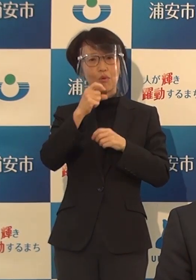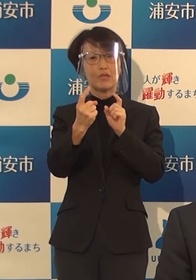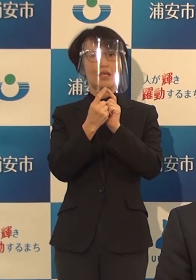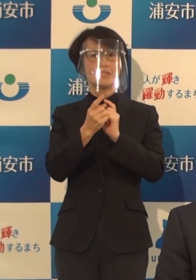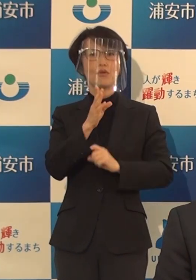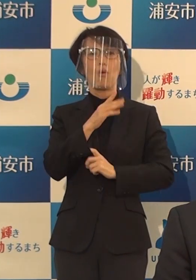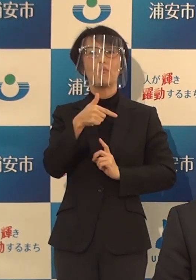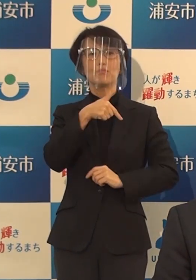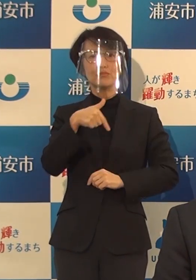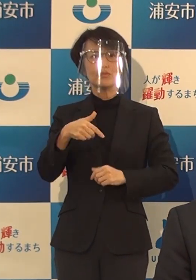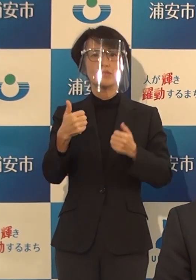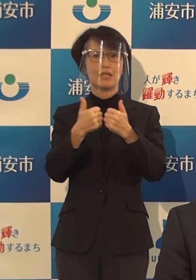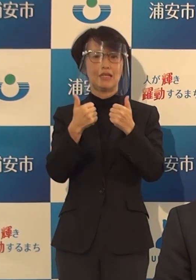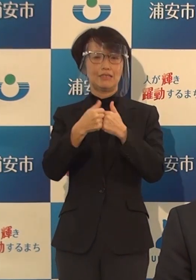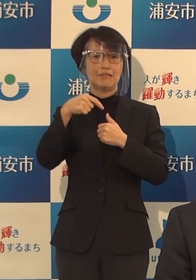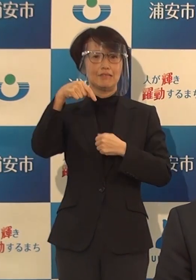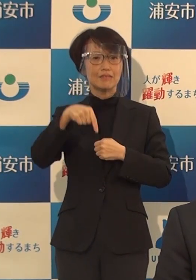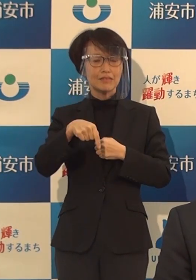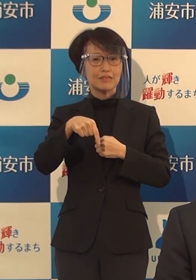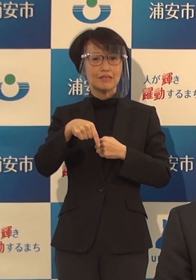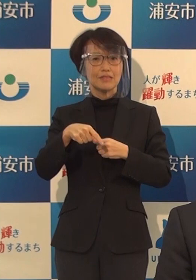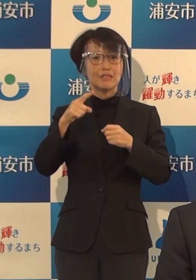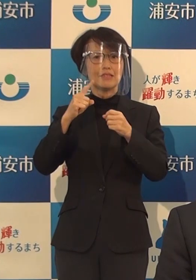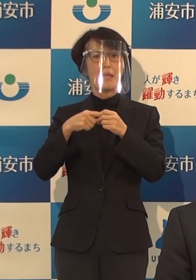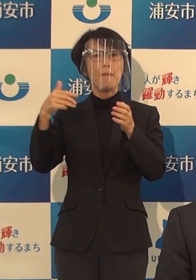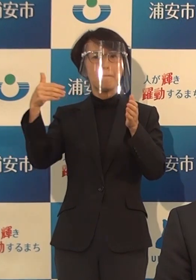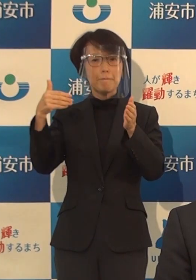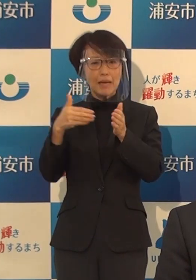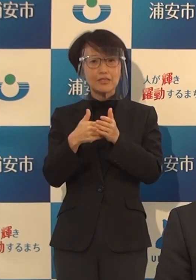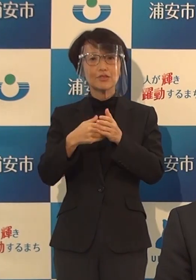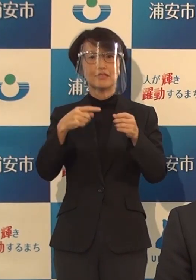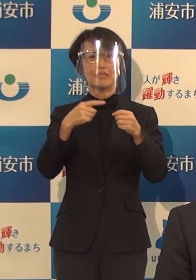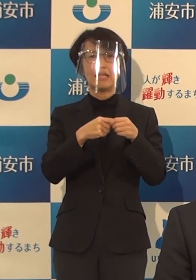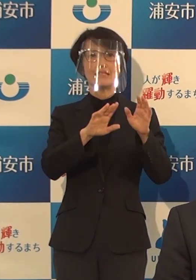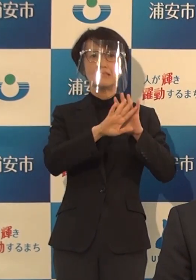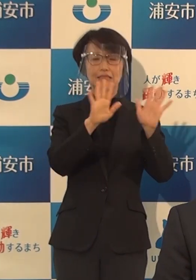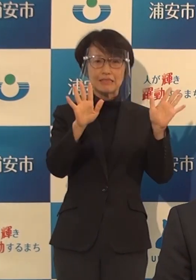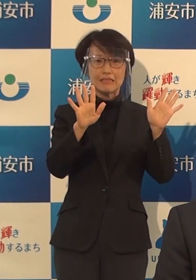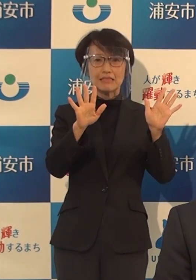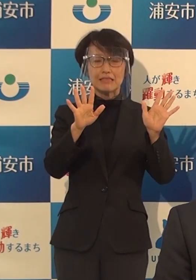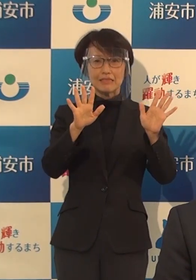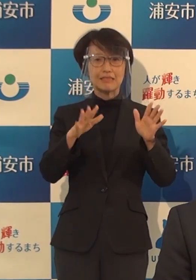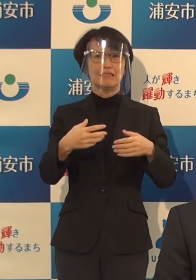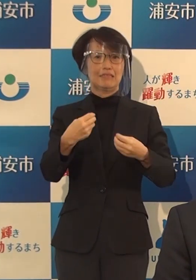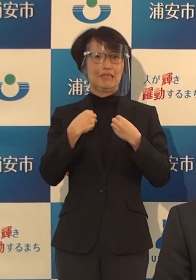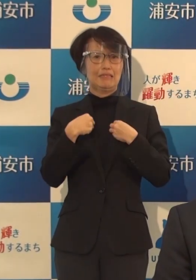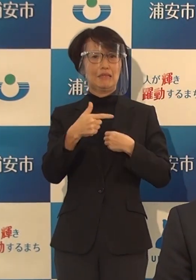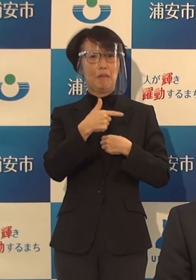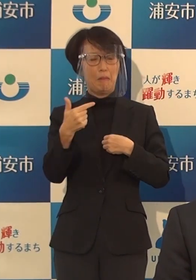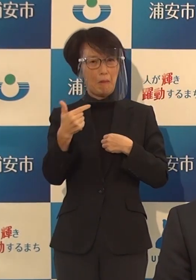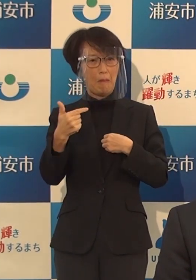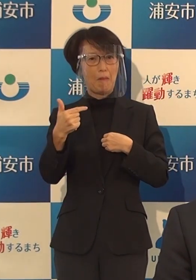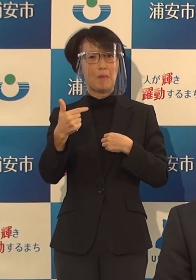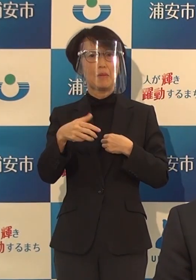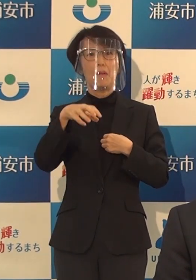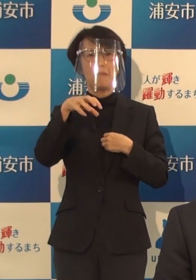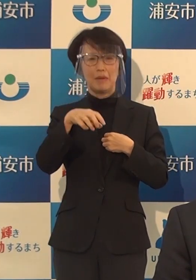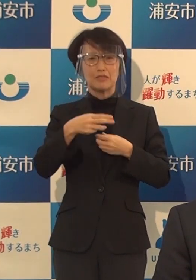、年末年始に感染リスクが高まる飲食、外